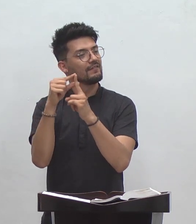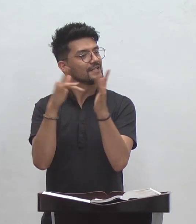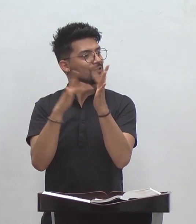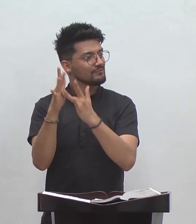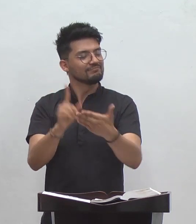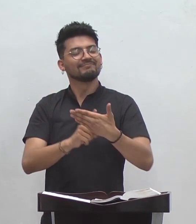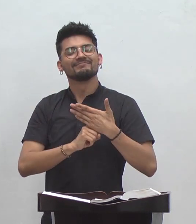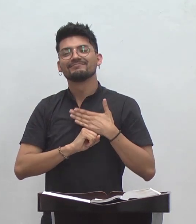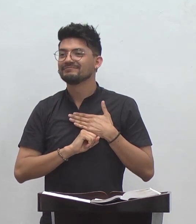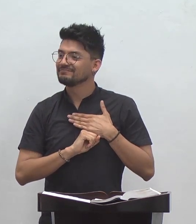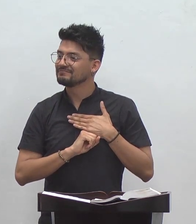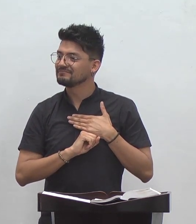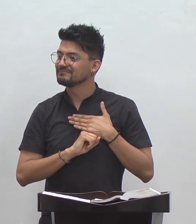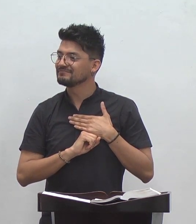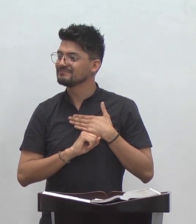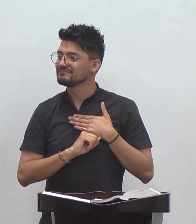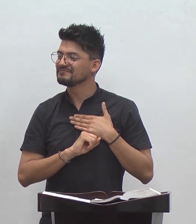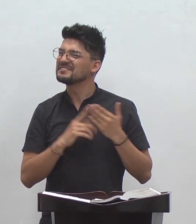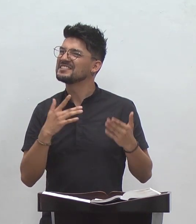mi Salvador y que sus palabras fueran para mí.